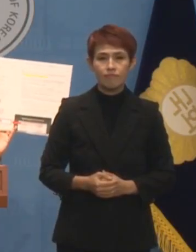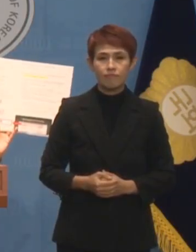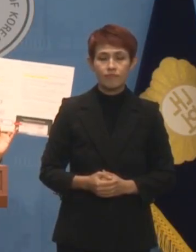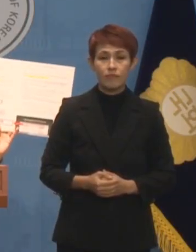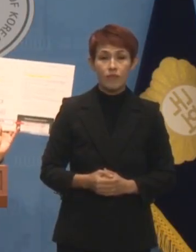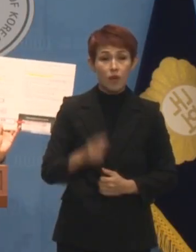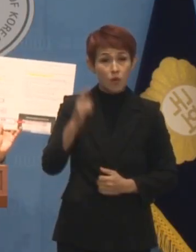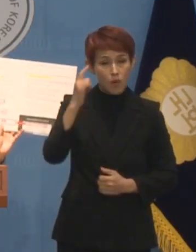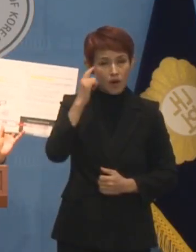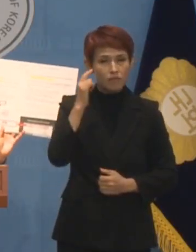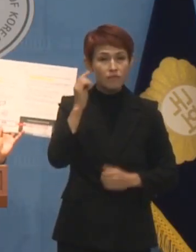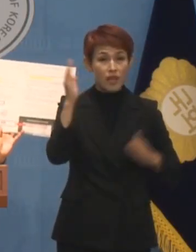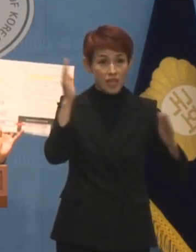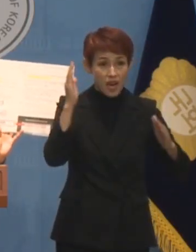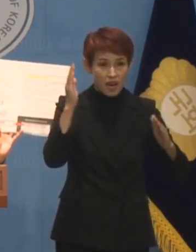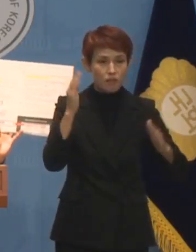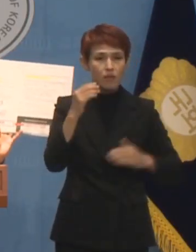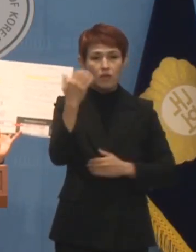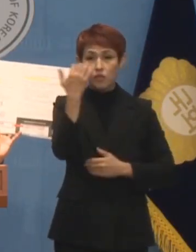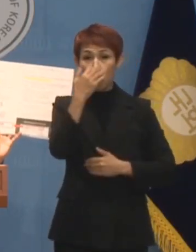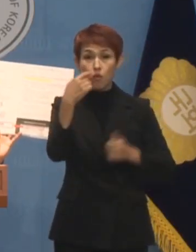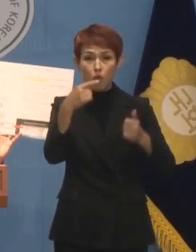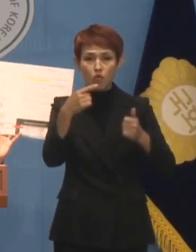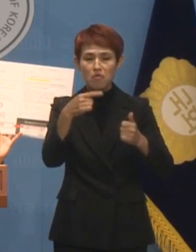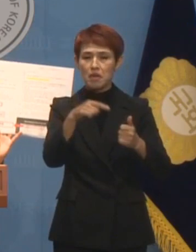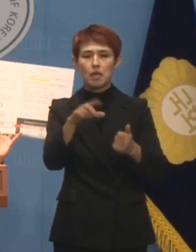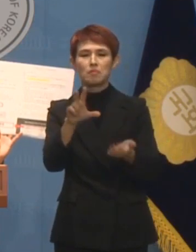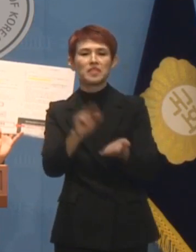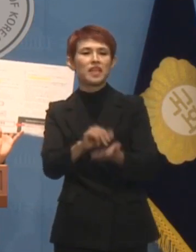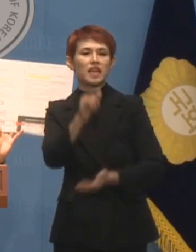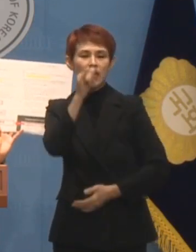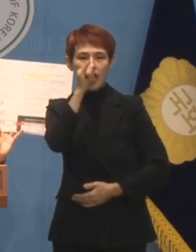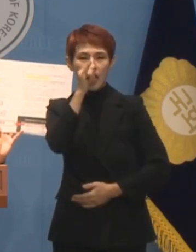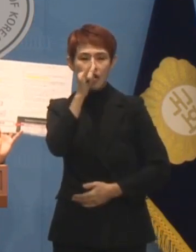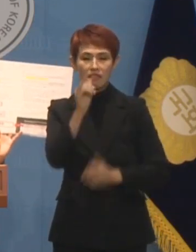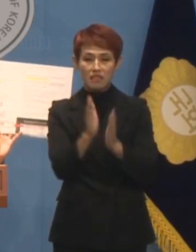이유는 청소년에게 부적절한 성교육 도서라는 명목이었습니다.